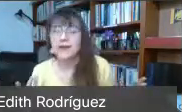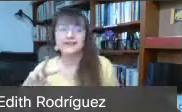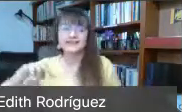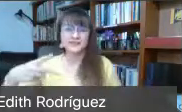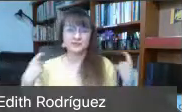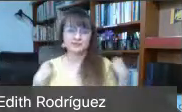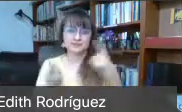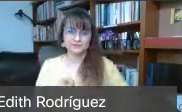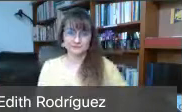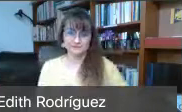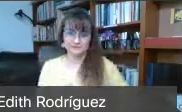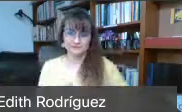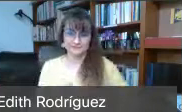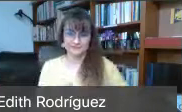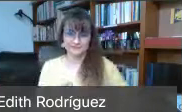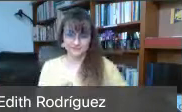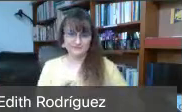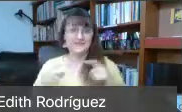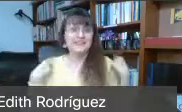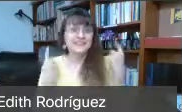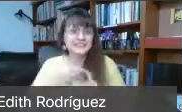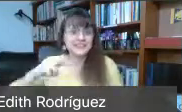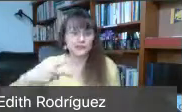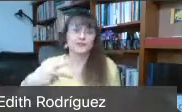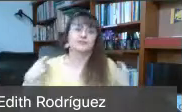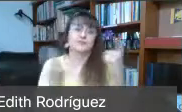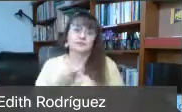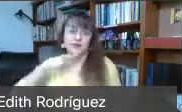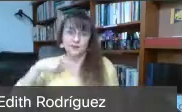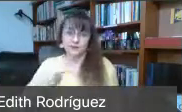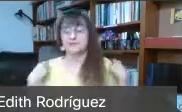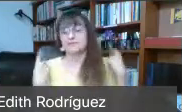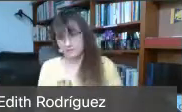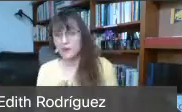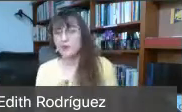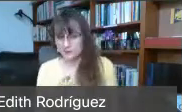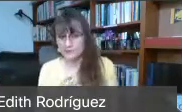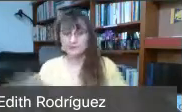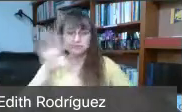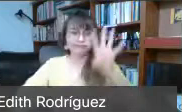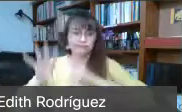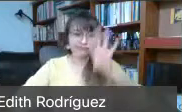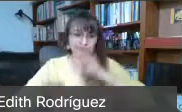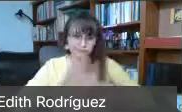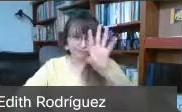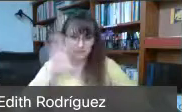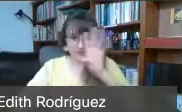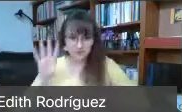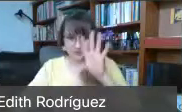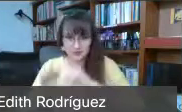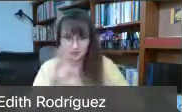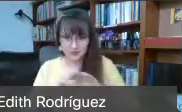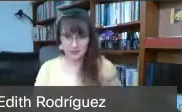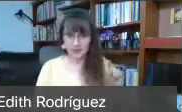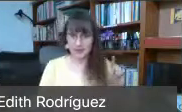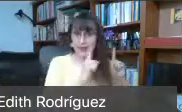segunda lengua, ¿qué pasa entonces con la segunda lengua? ¿Cuál sería? El español. El español que usa la lengua, que usa la